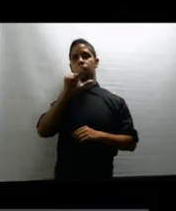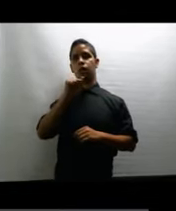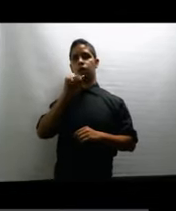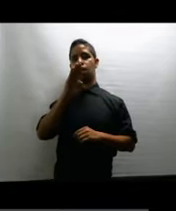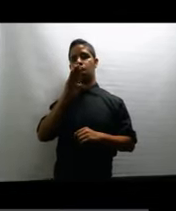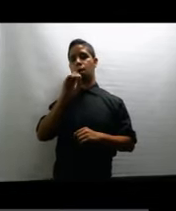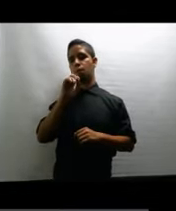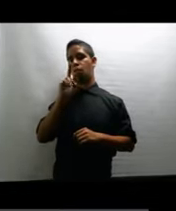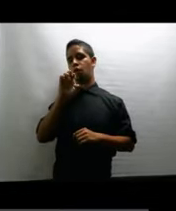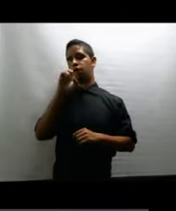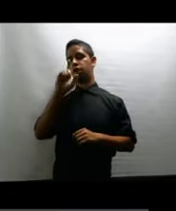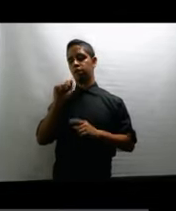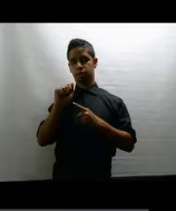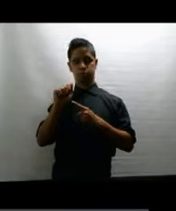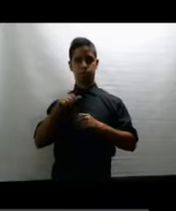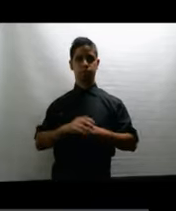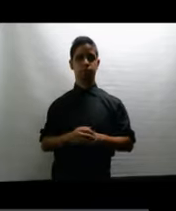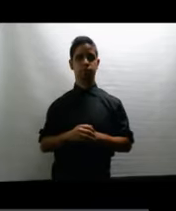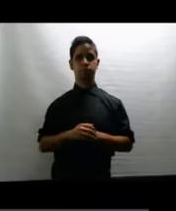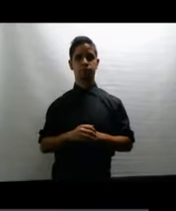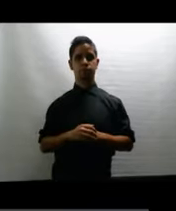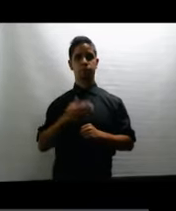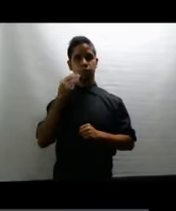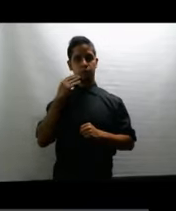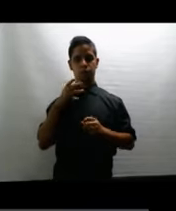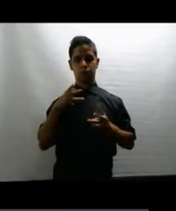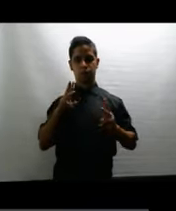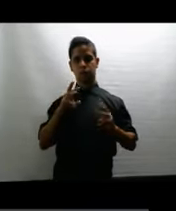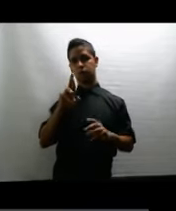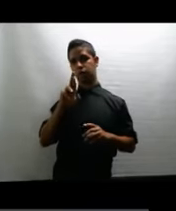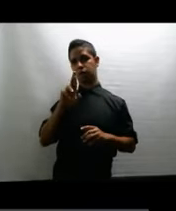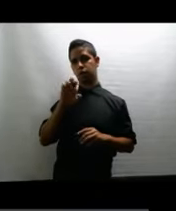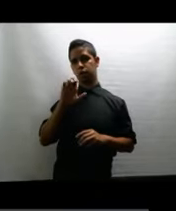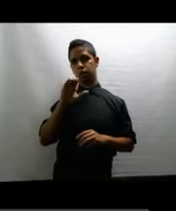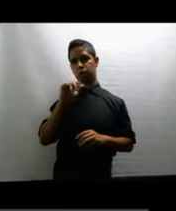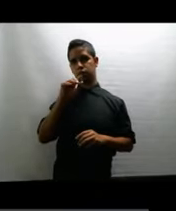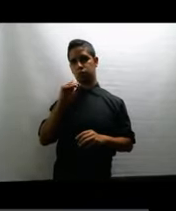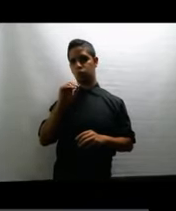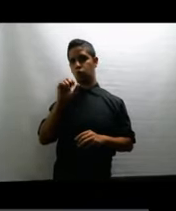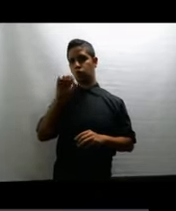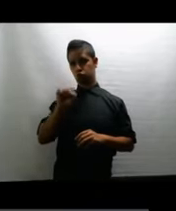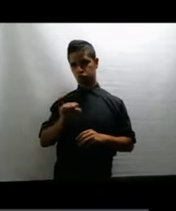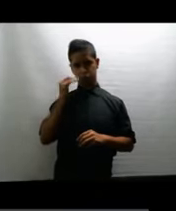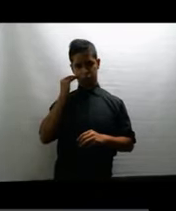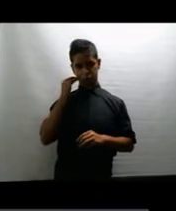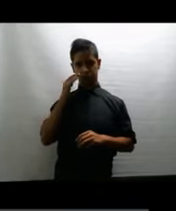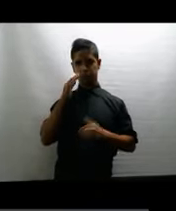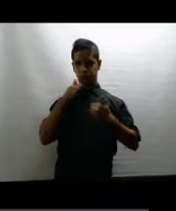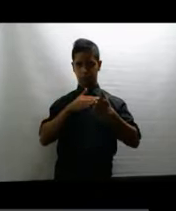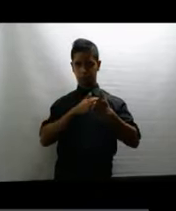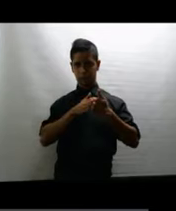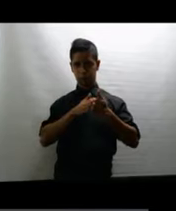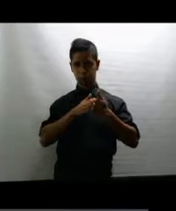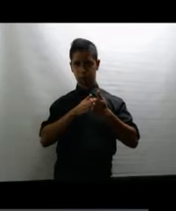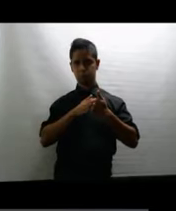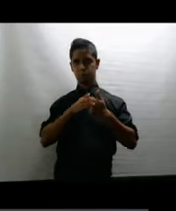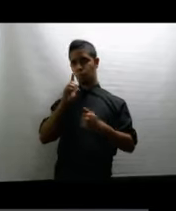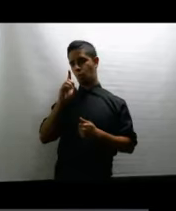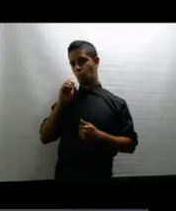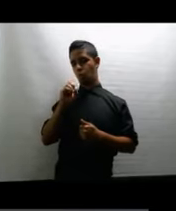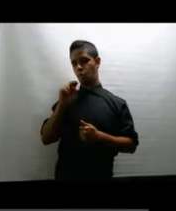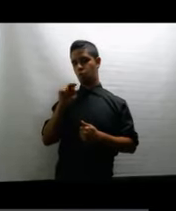Si es una bóveda de un banco. Ay, la bóveda, sí. En la calle Recinto Sur, que eso es donde está el parque de Doña Fera, facilito. Es que ahí no pueden estacionar. Exacto.